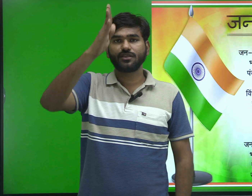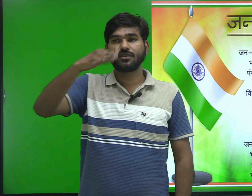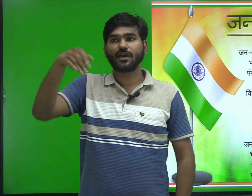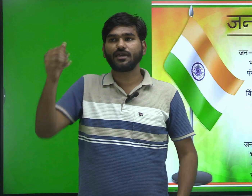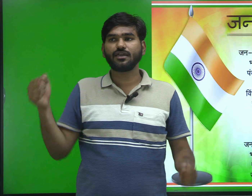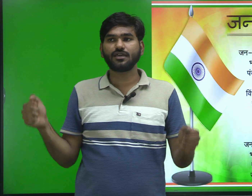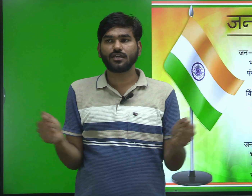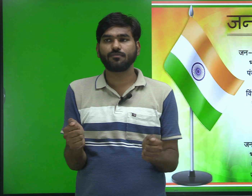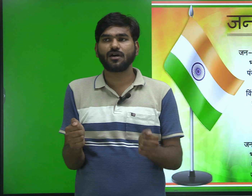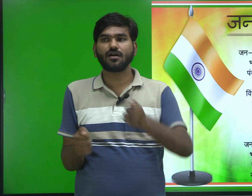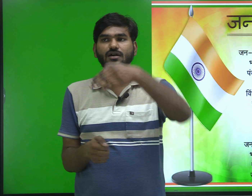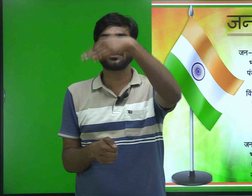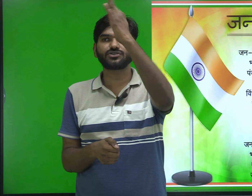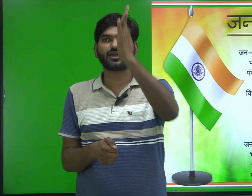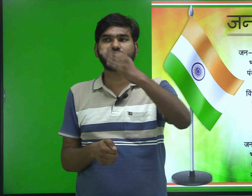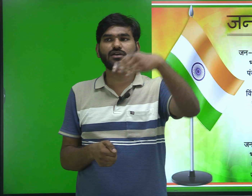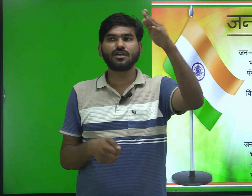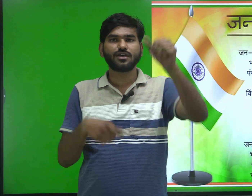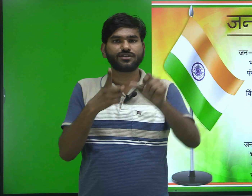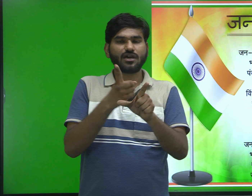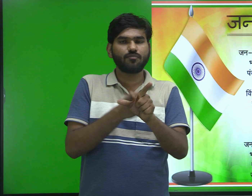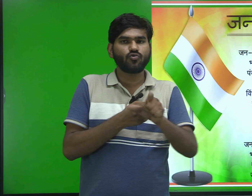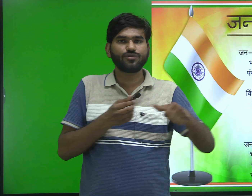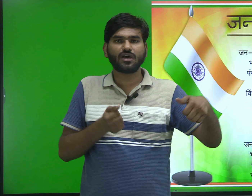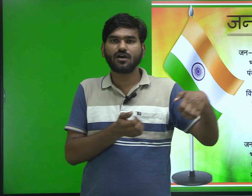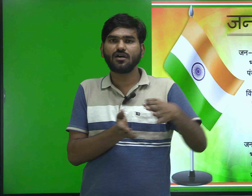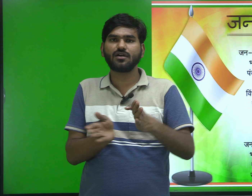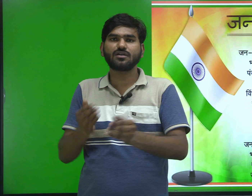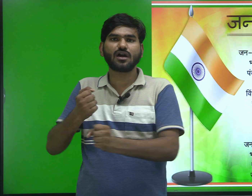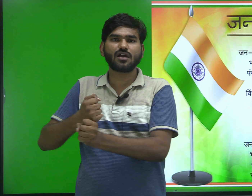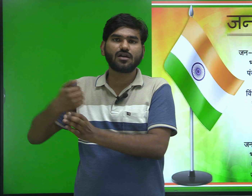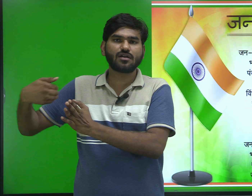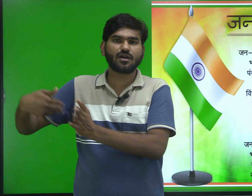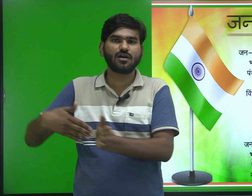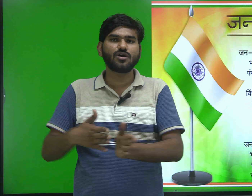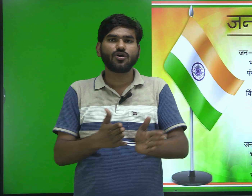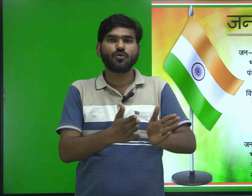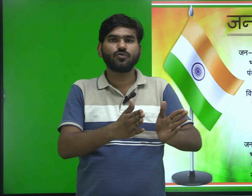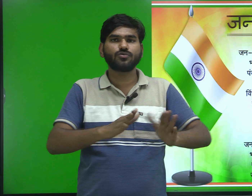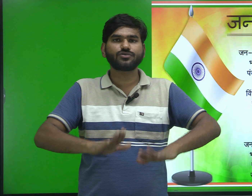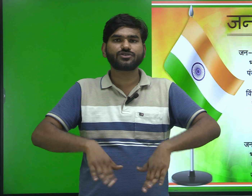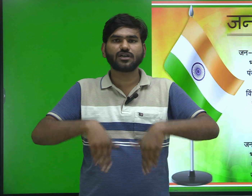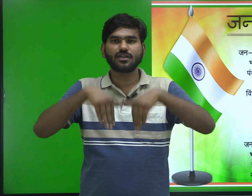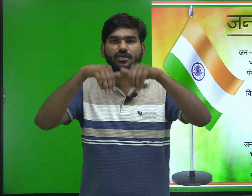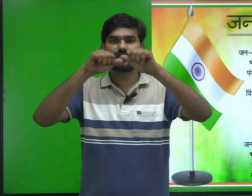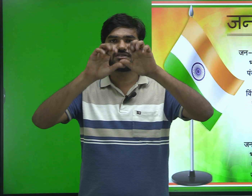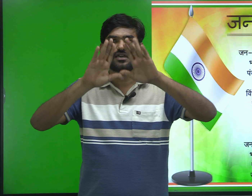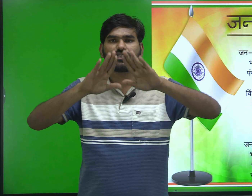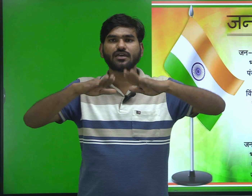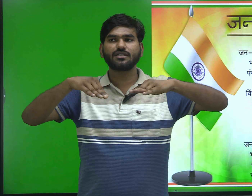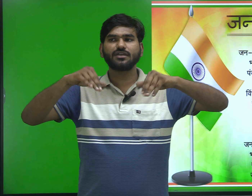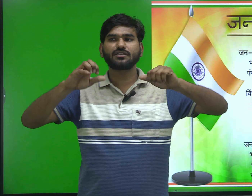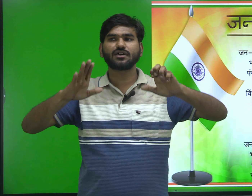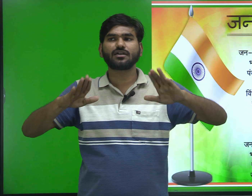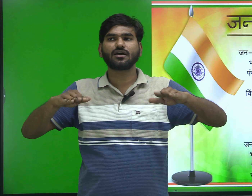विंध्य हिमाचल यमुना गंगा उच्छल जलधि